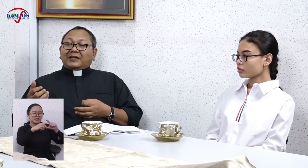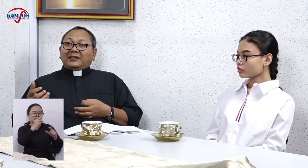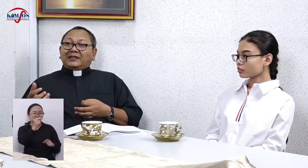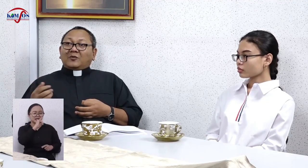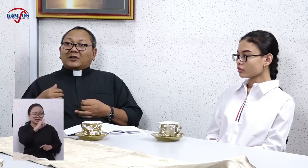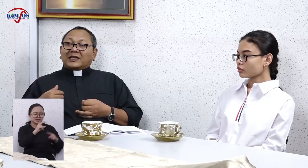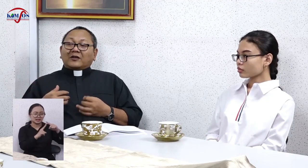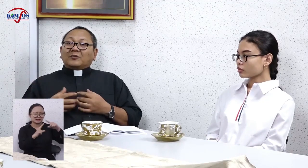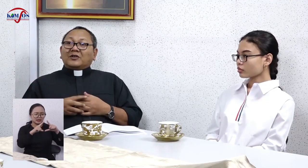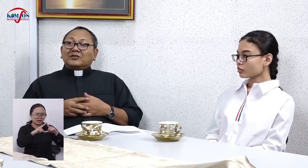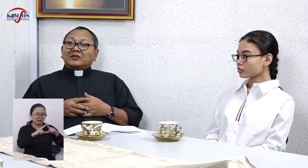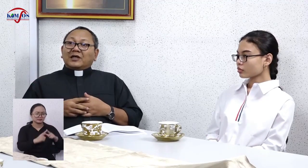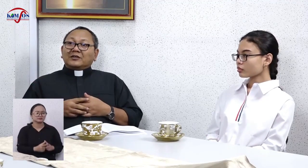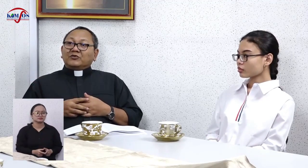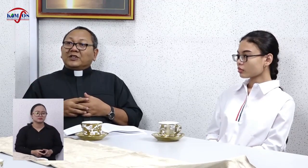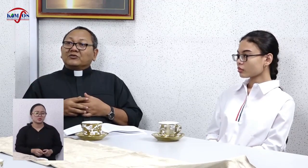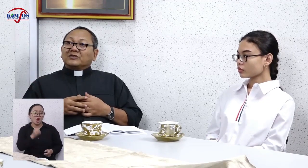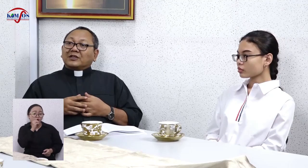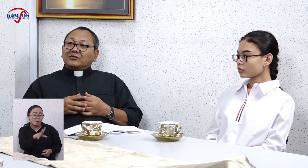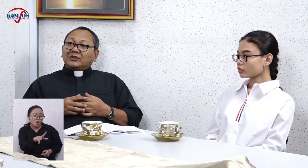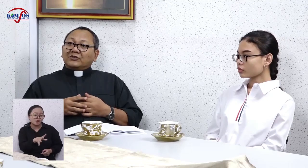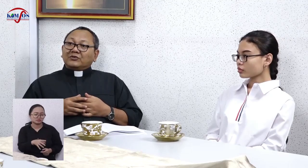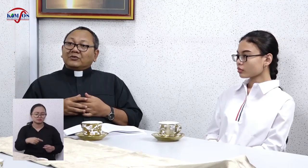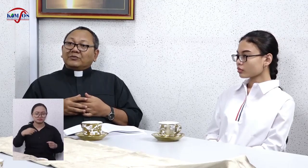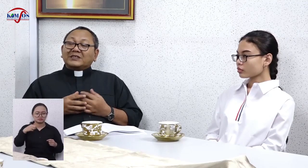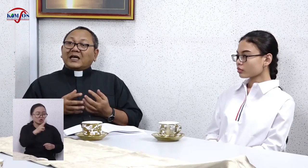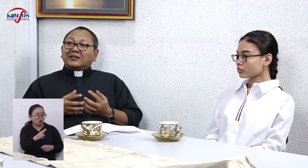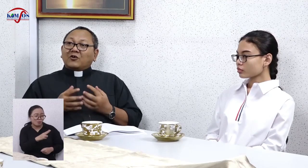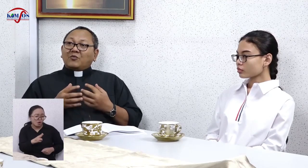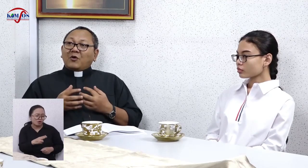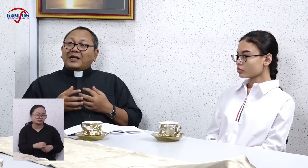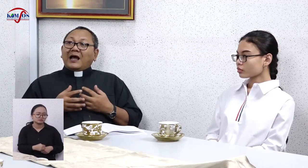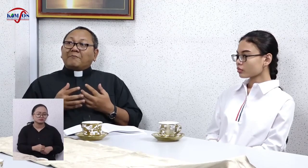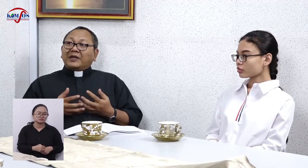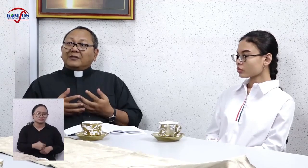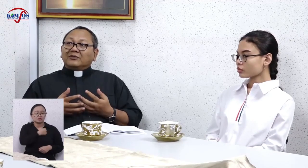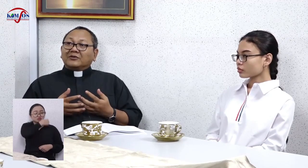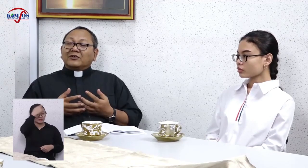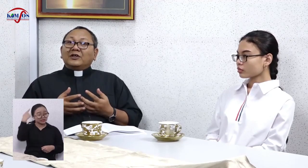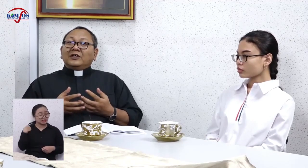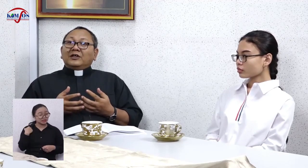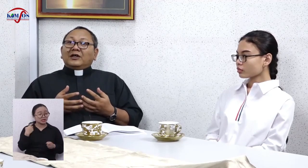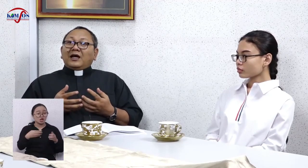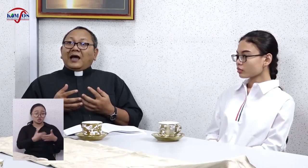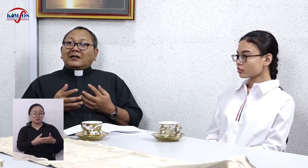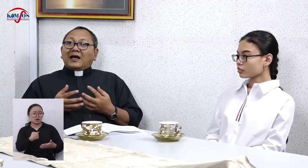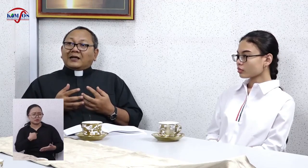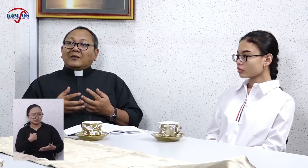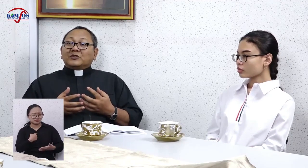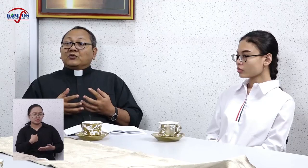Emir ini ngomong ke Saya Romo Bude susterku itu mencari Romo pendamping untuk